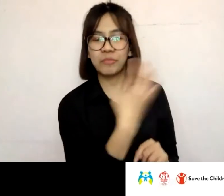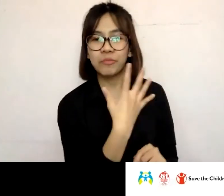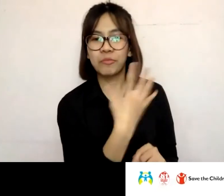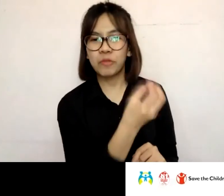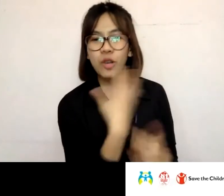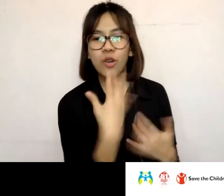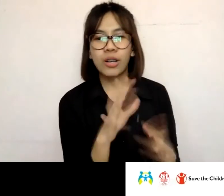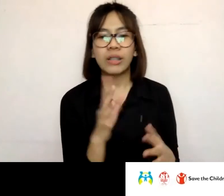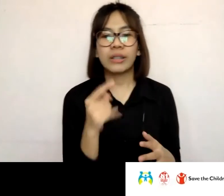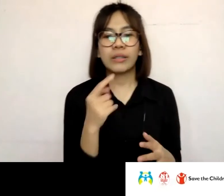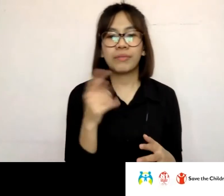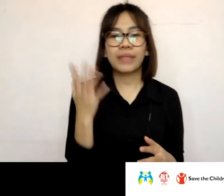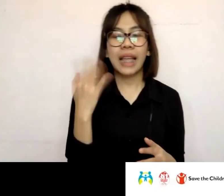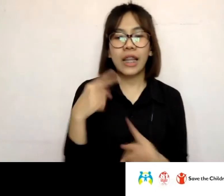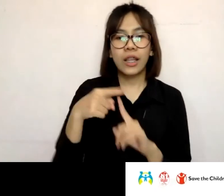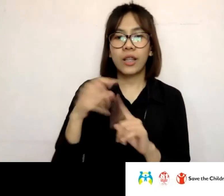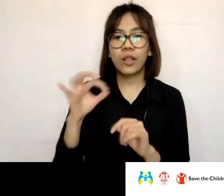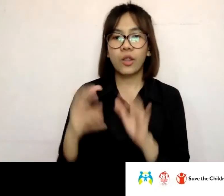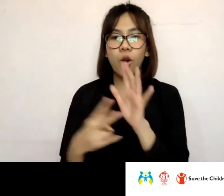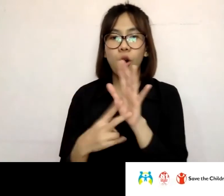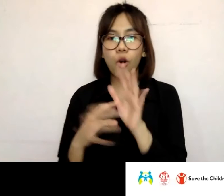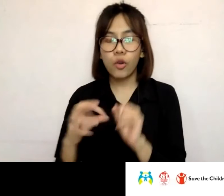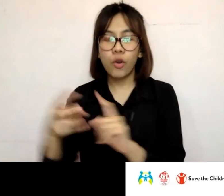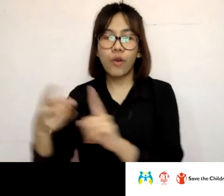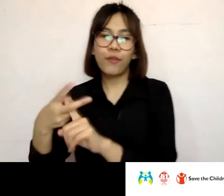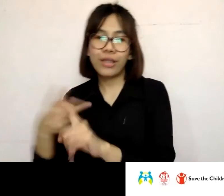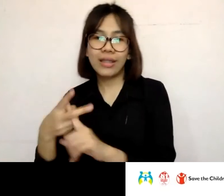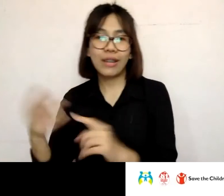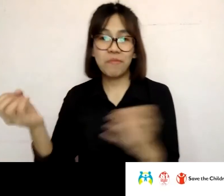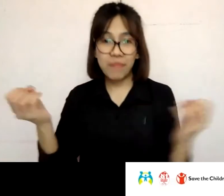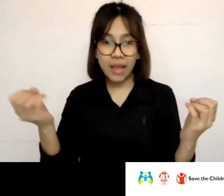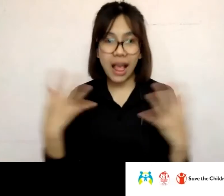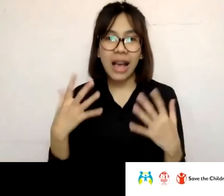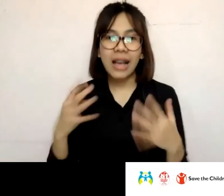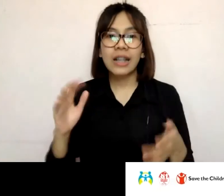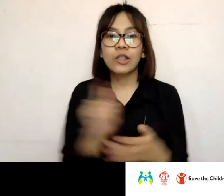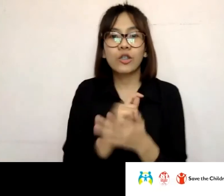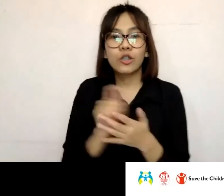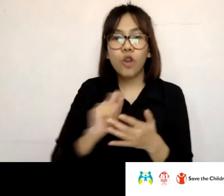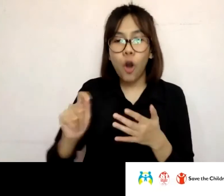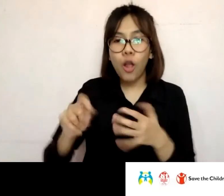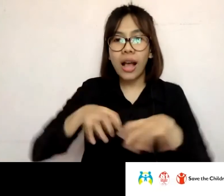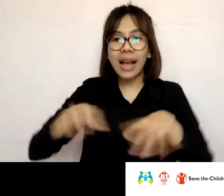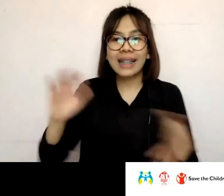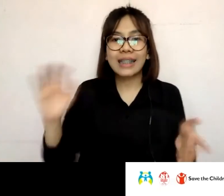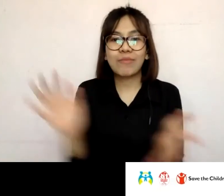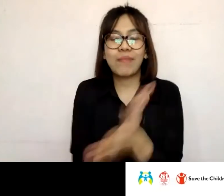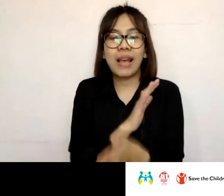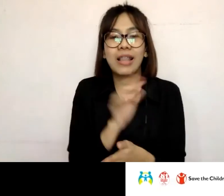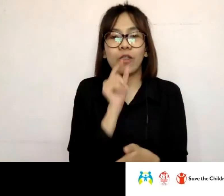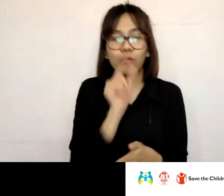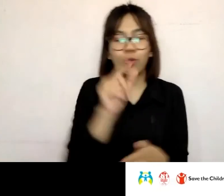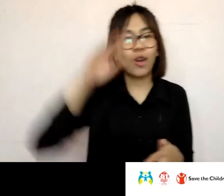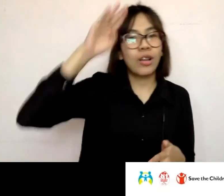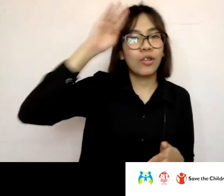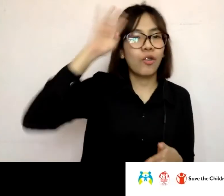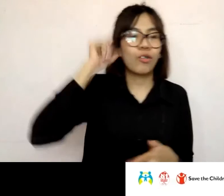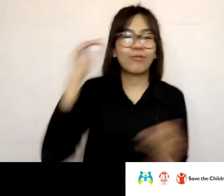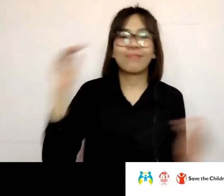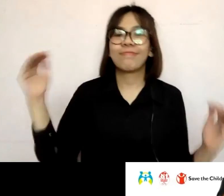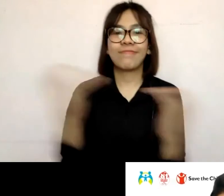tidak mau mendengar lagi bahwa ada perlakuan terhadap laki ataupun perempuan yang